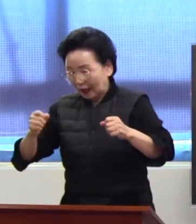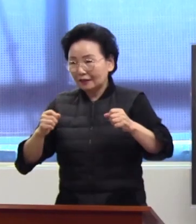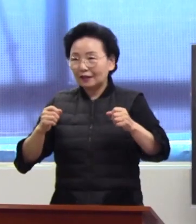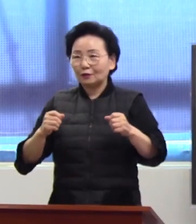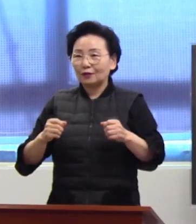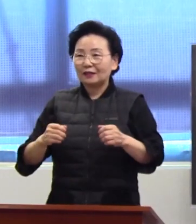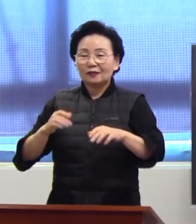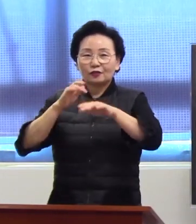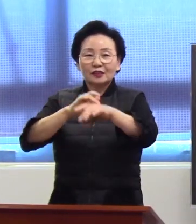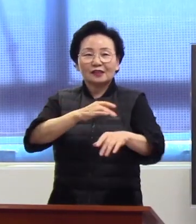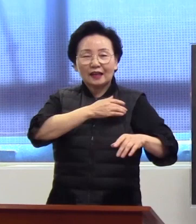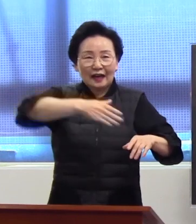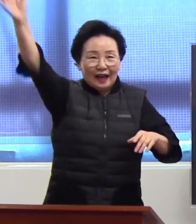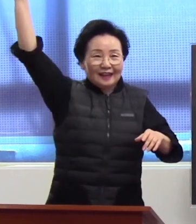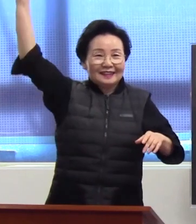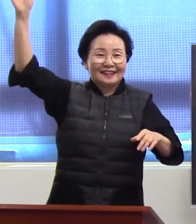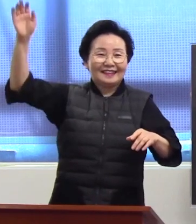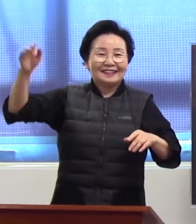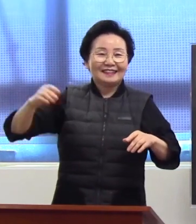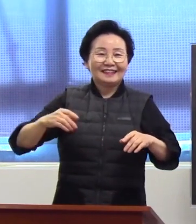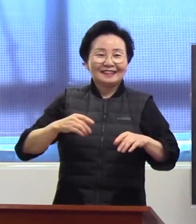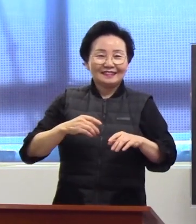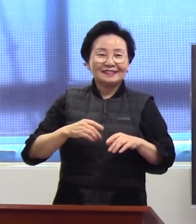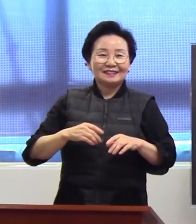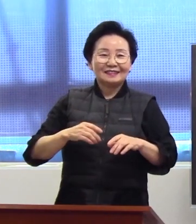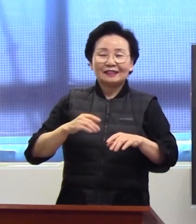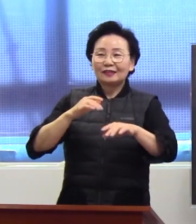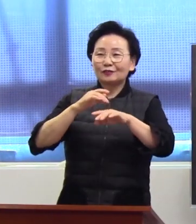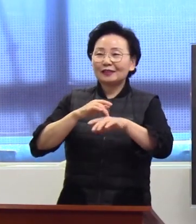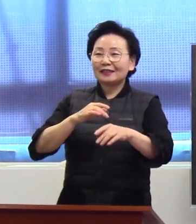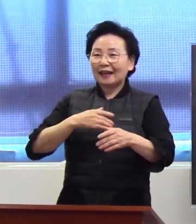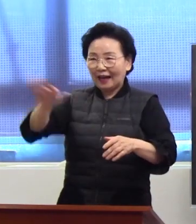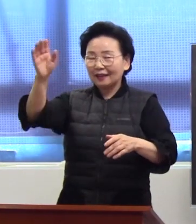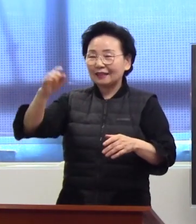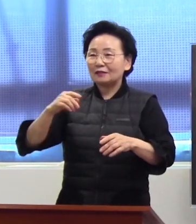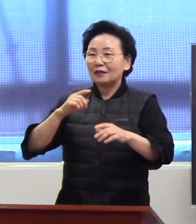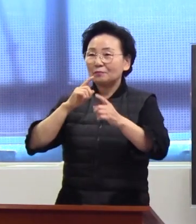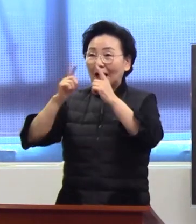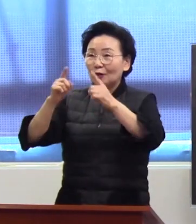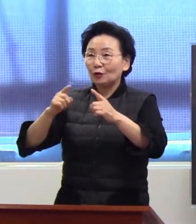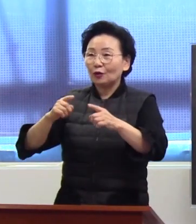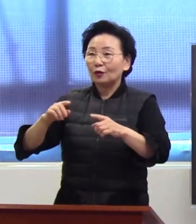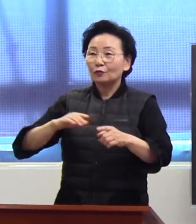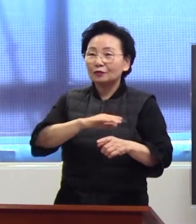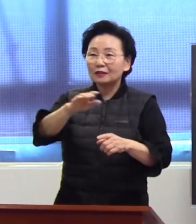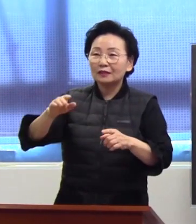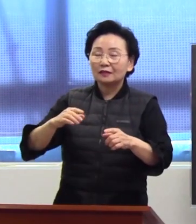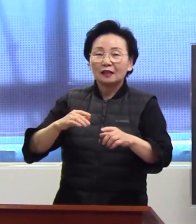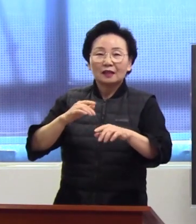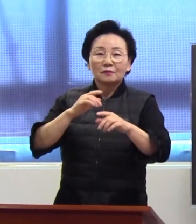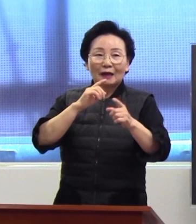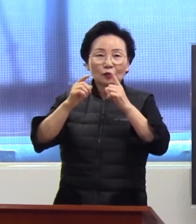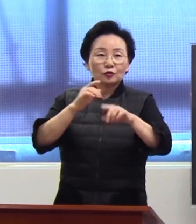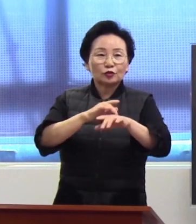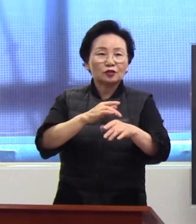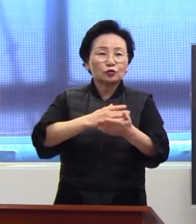꽝 하고 귀신아 가! 그래. 귀신아 가! 이렇게 우리는 말로 귀신 쫓을